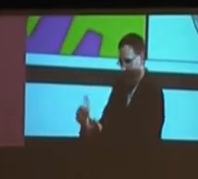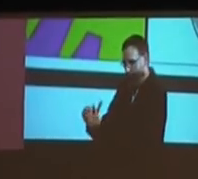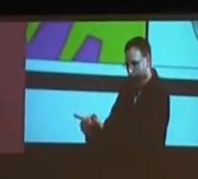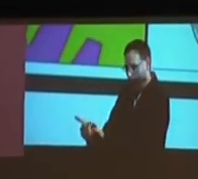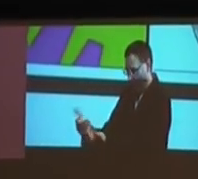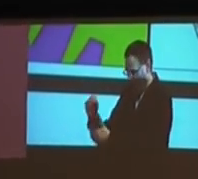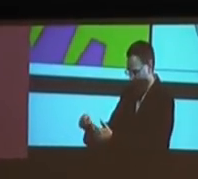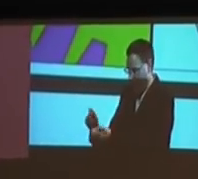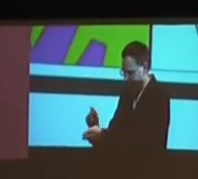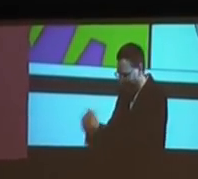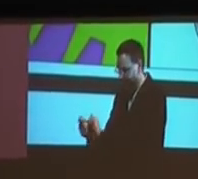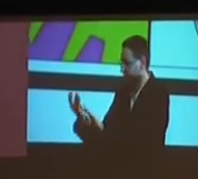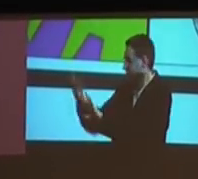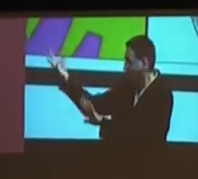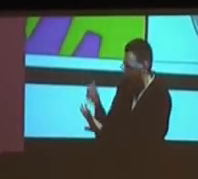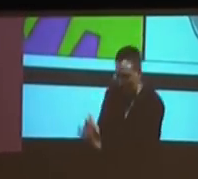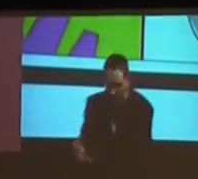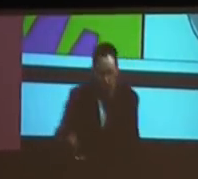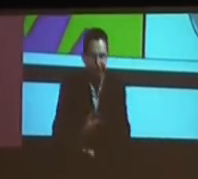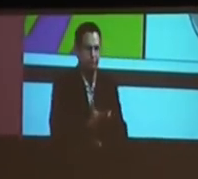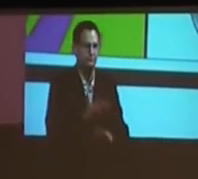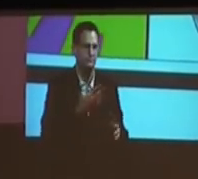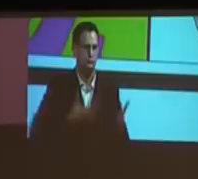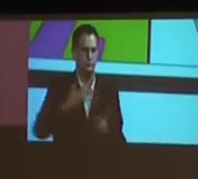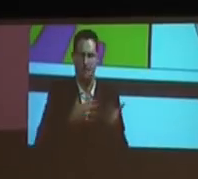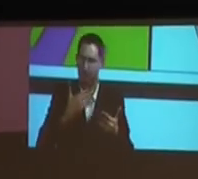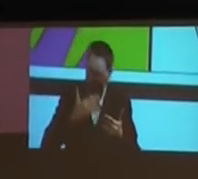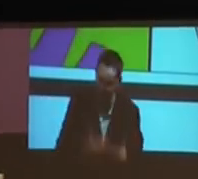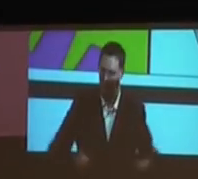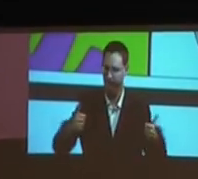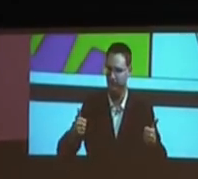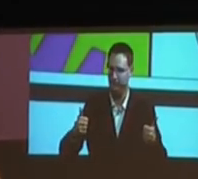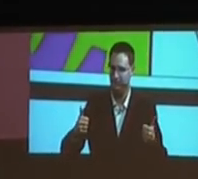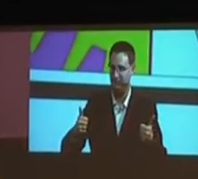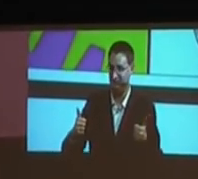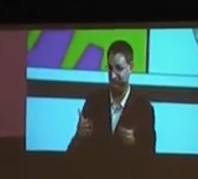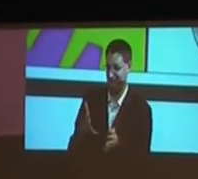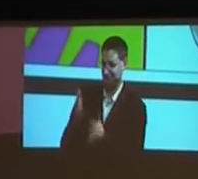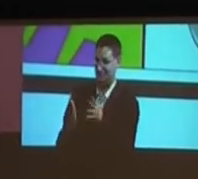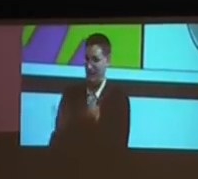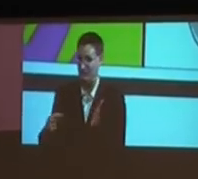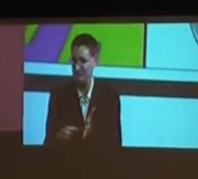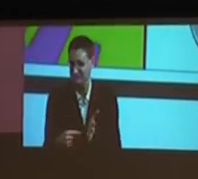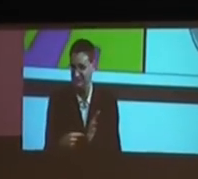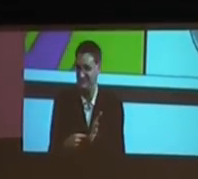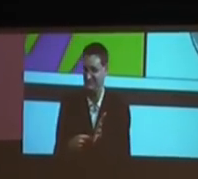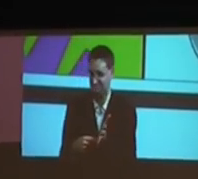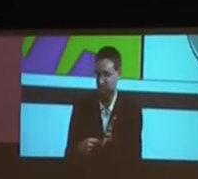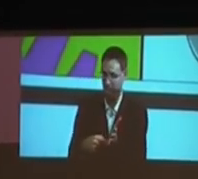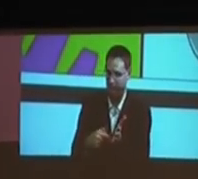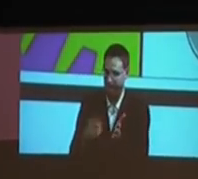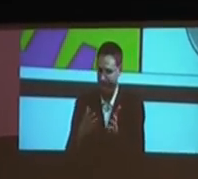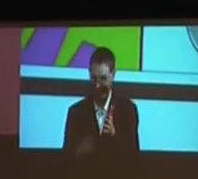positives Auftreten, aber auch durch das Darstellen unserer absoluten Stärken überzeugen, dass wir etwas haben,